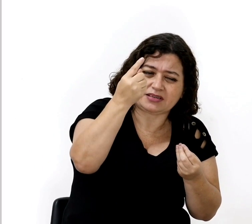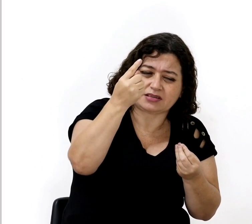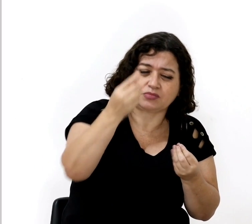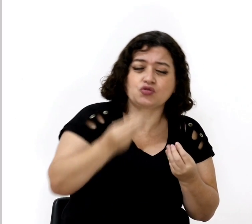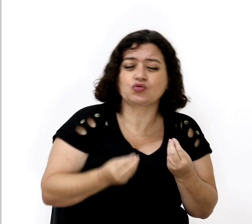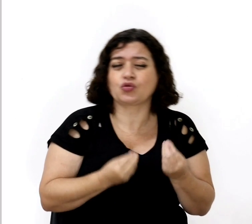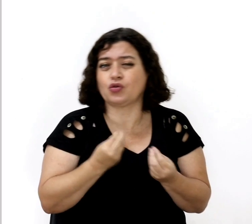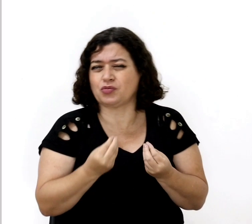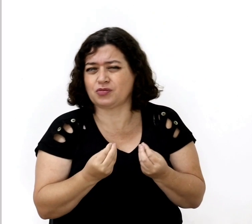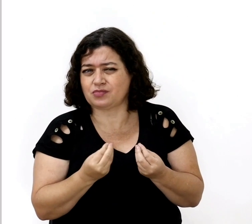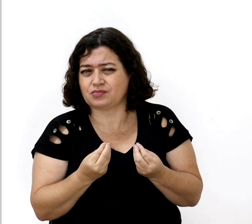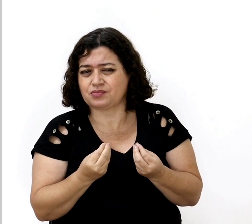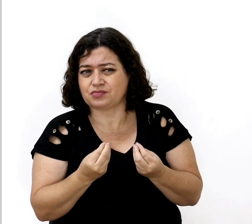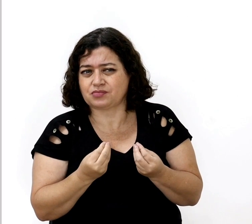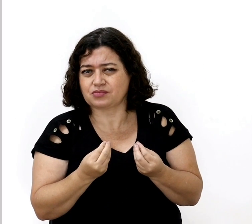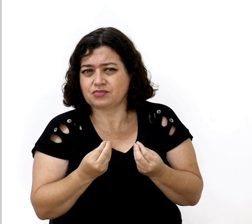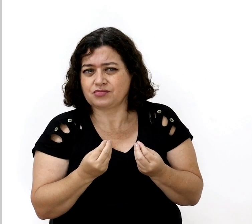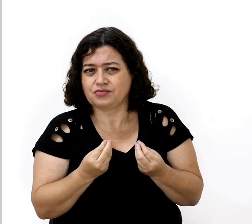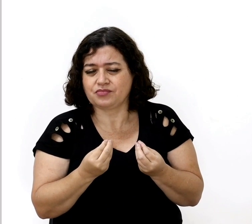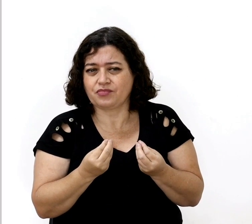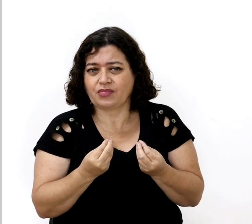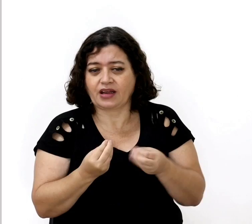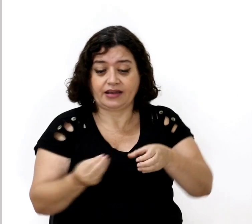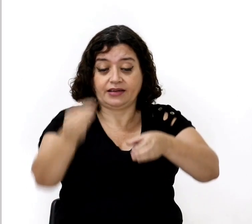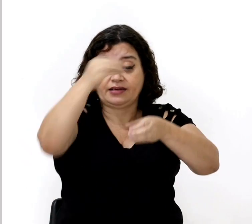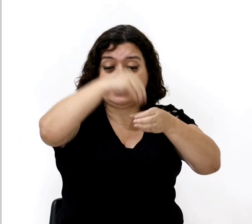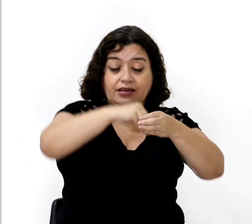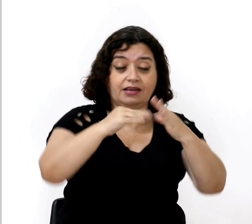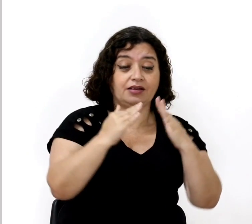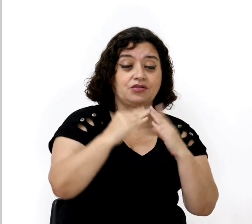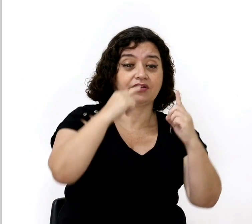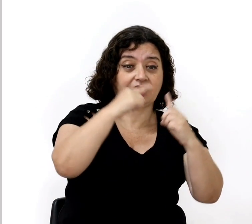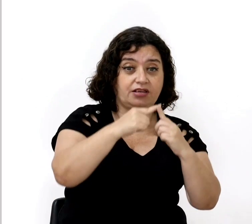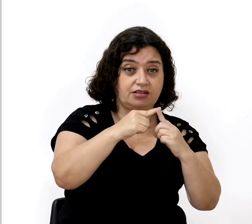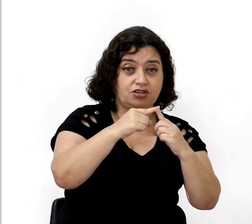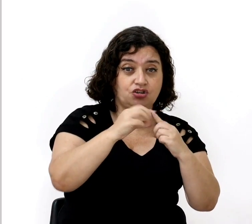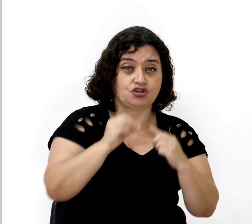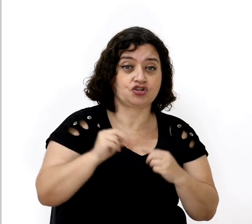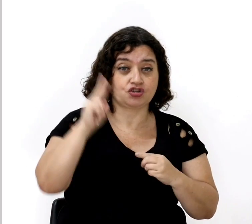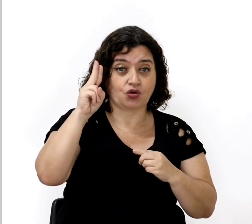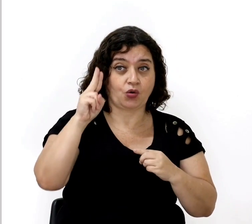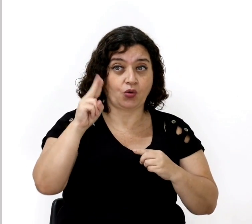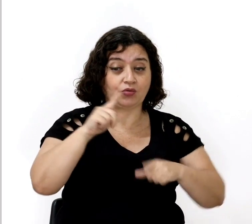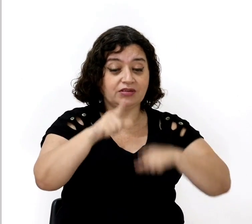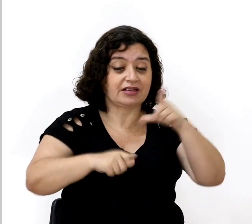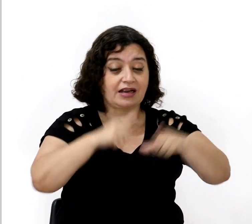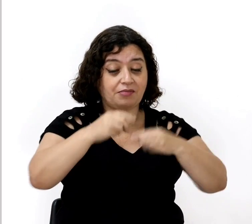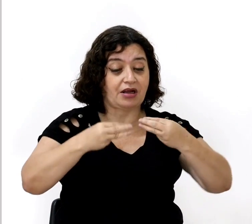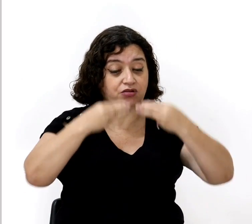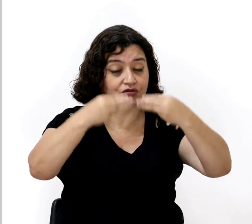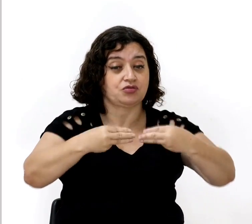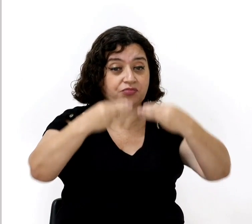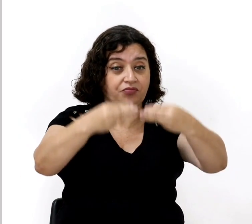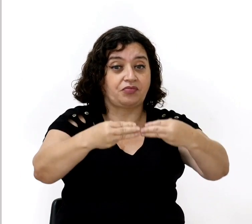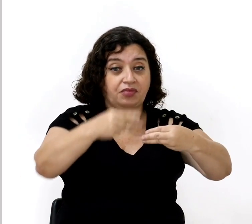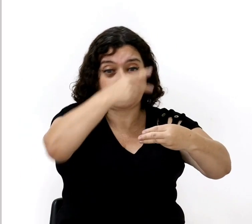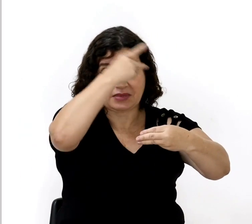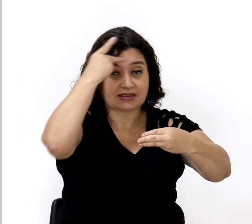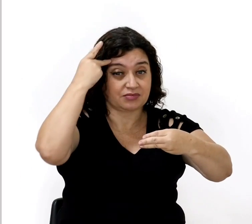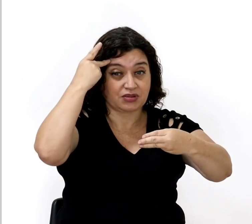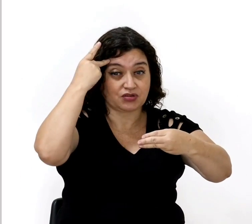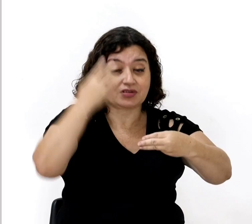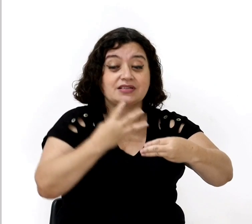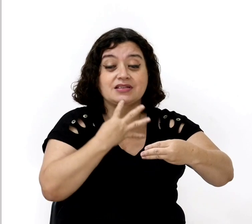torno de para dentro da igreja ou tem ações nos ministérios pensando para aqueles que